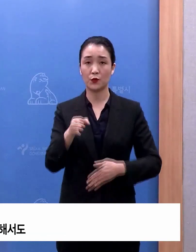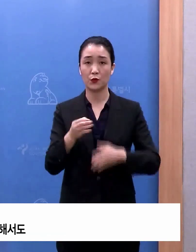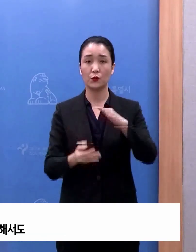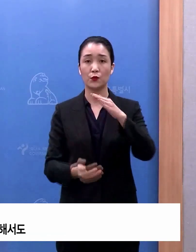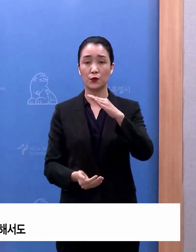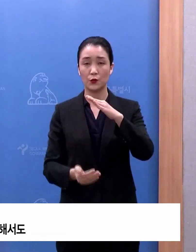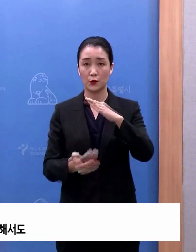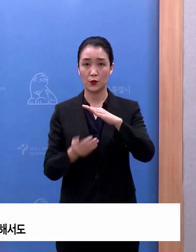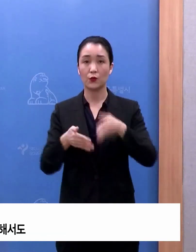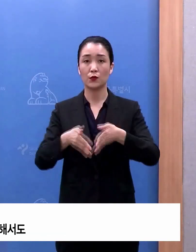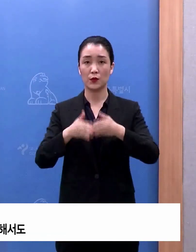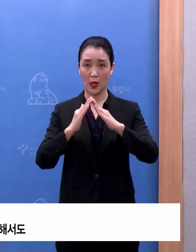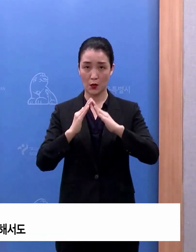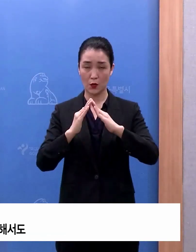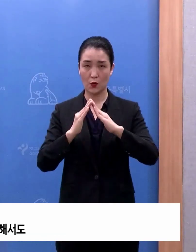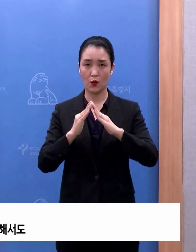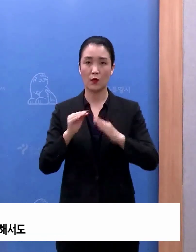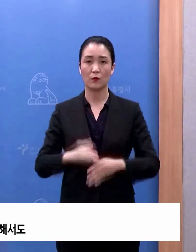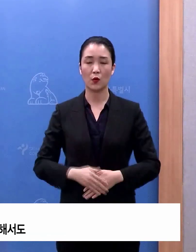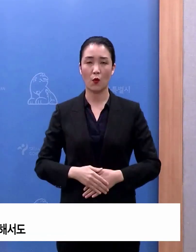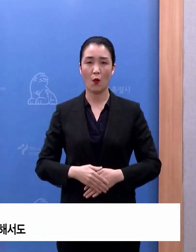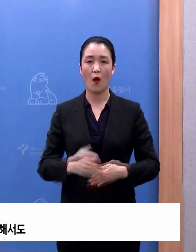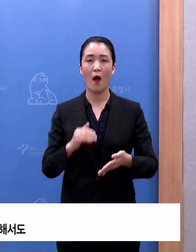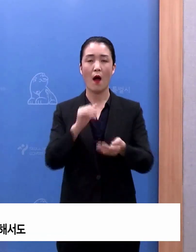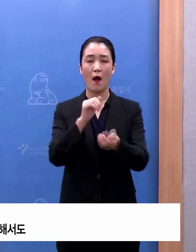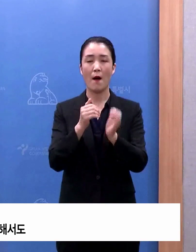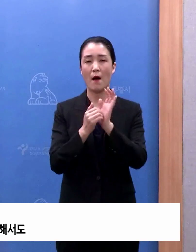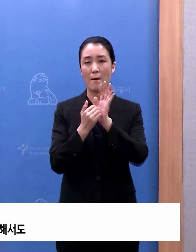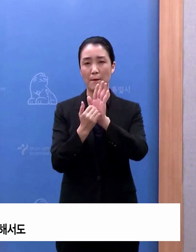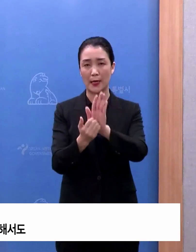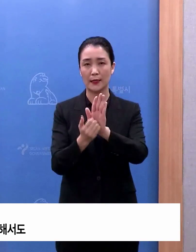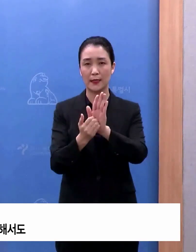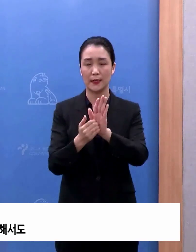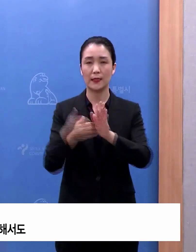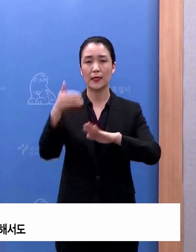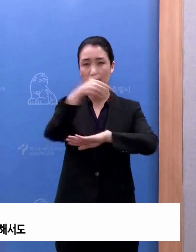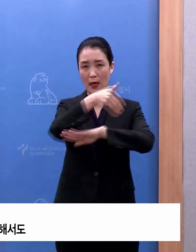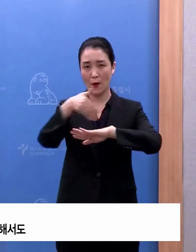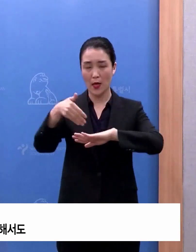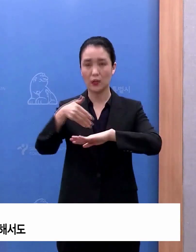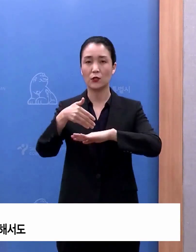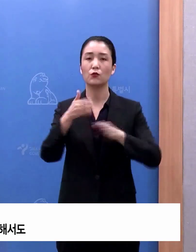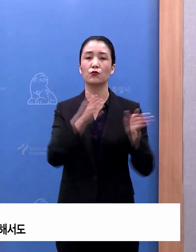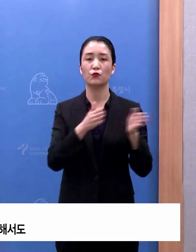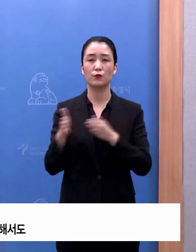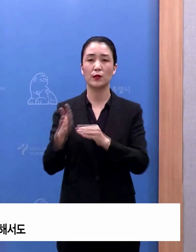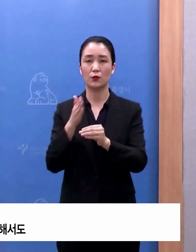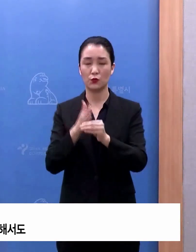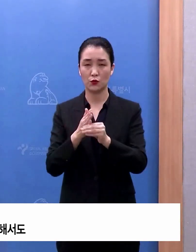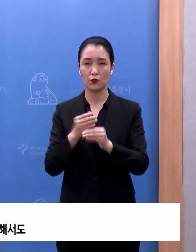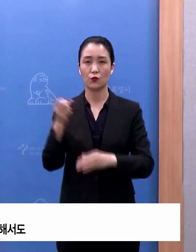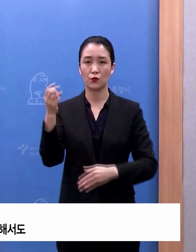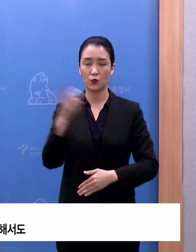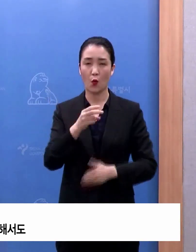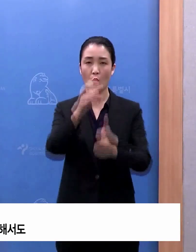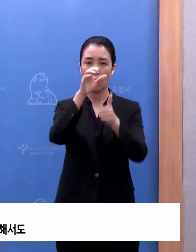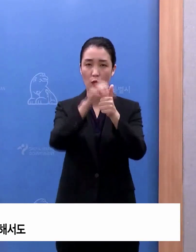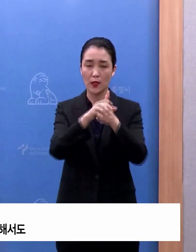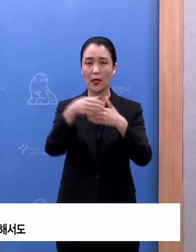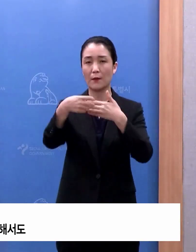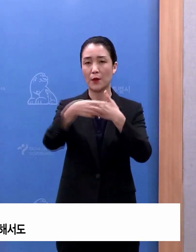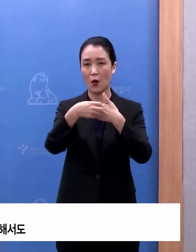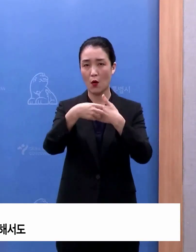등 유관기관과 재발 방지책을 마련하도록 하겠습니다. 또한 위탁 의료기관